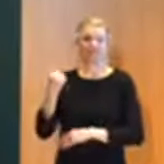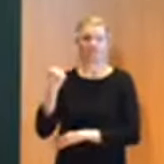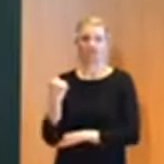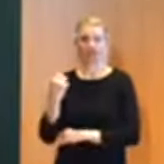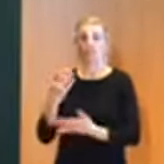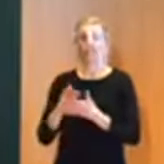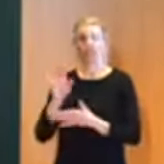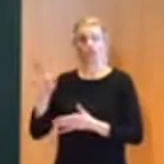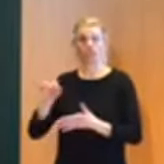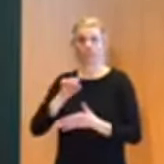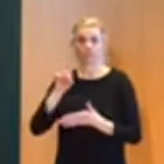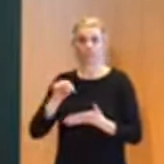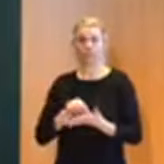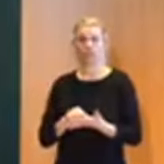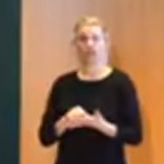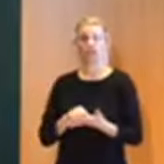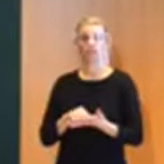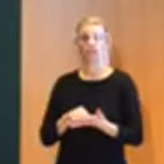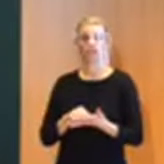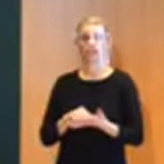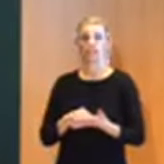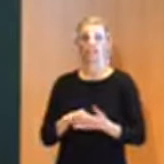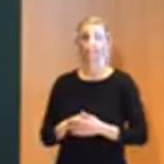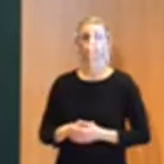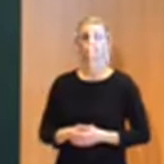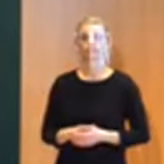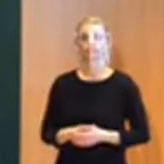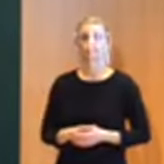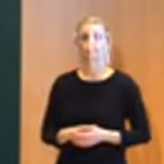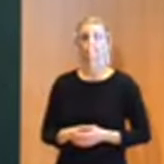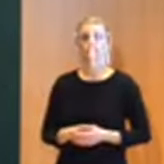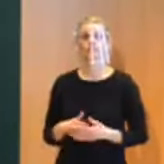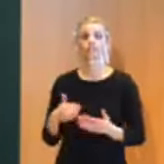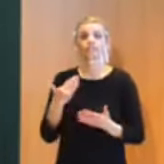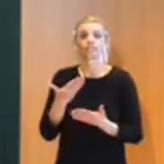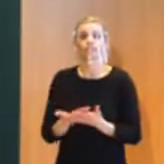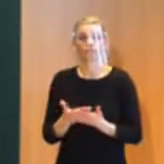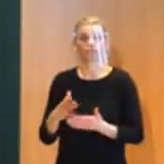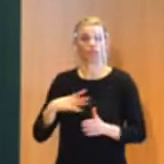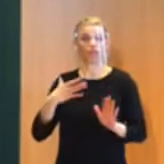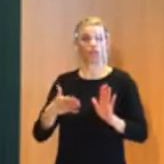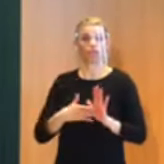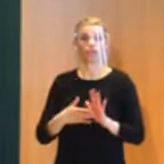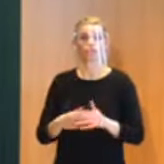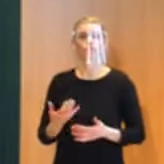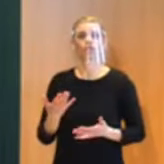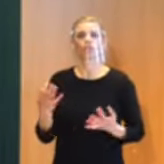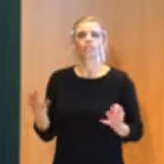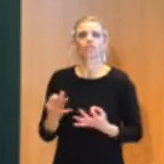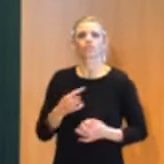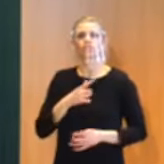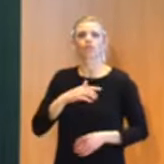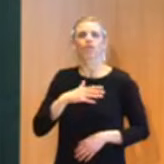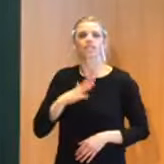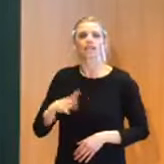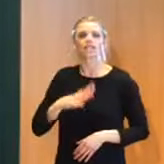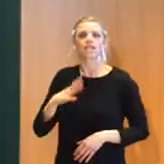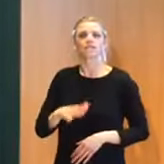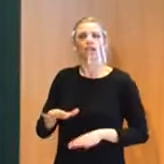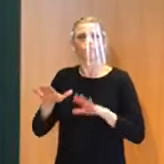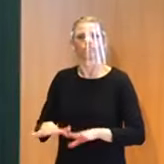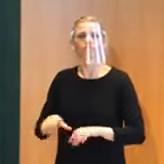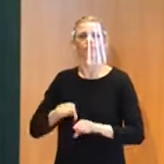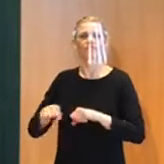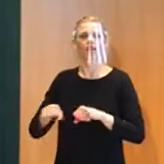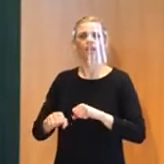vašu otázku, keby ste kladli jemu. Prečo tak veľmi chce zotrvať na tom, že